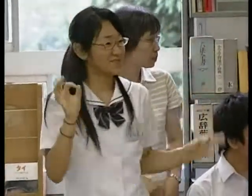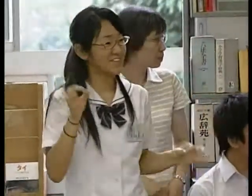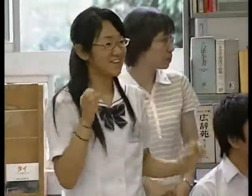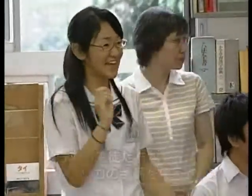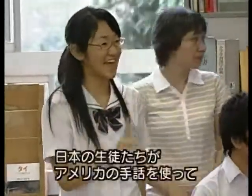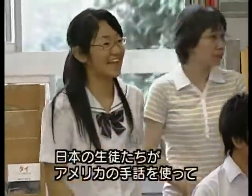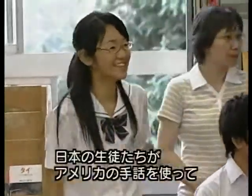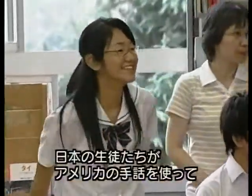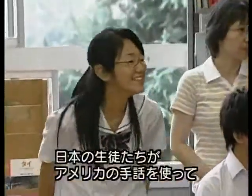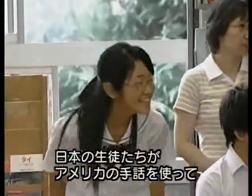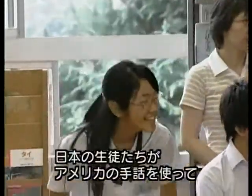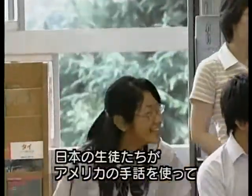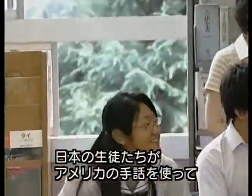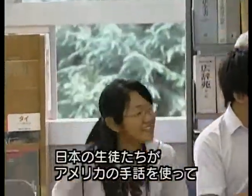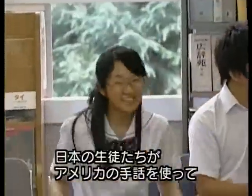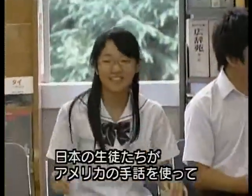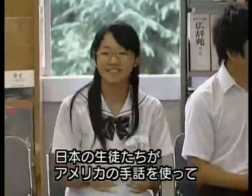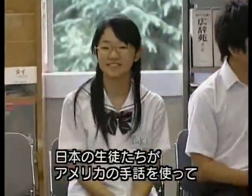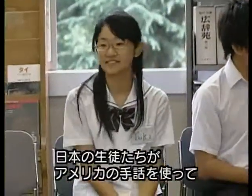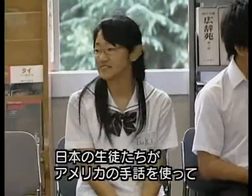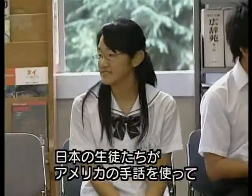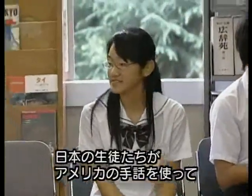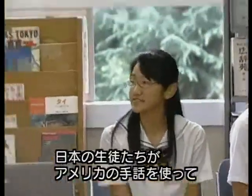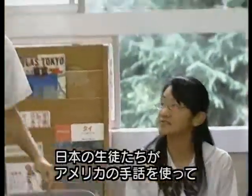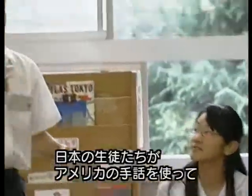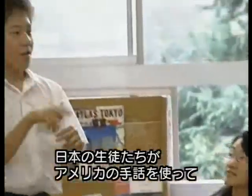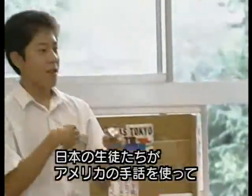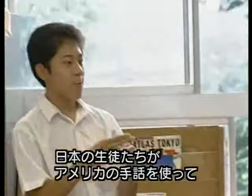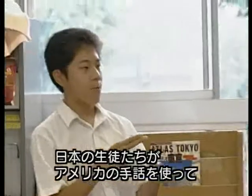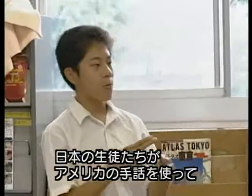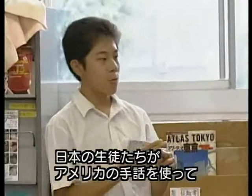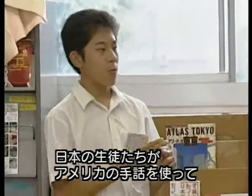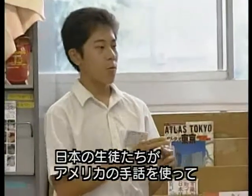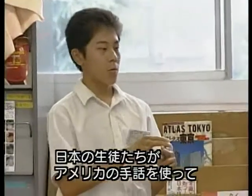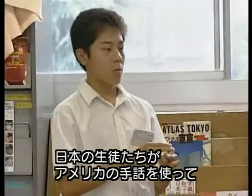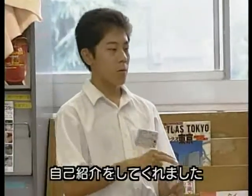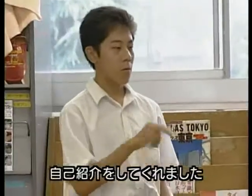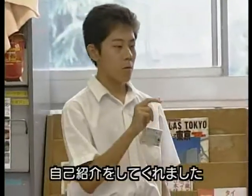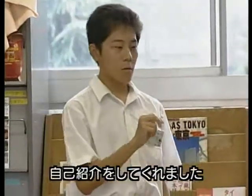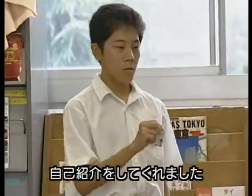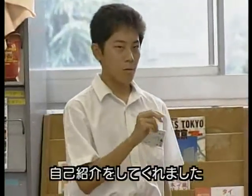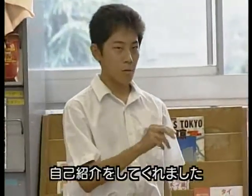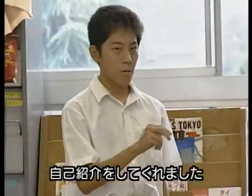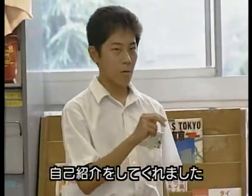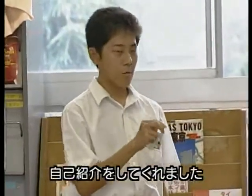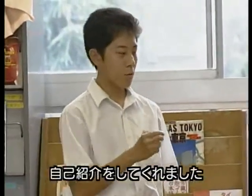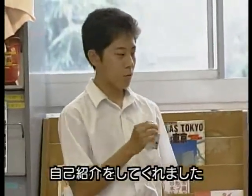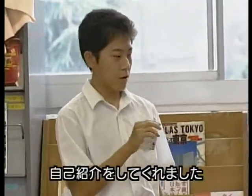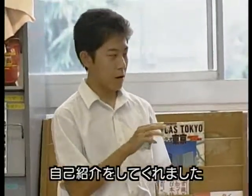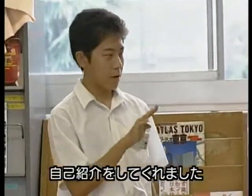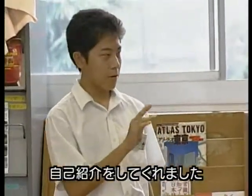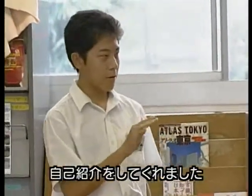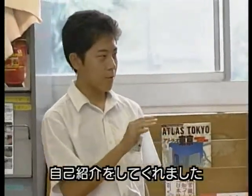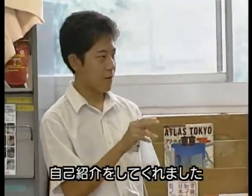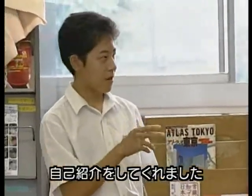日本の生徒たちが事前に覚えたアメリカの手話を使って一人ずつ自己紹介をしてくれました。